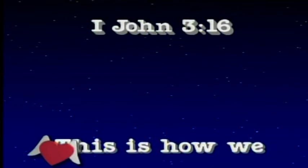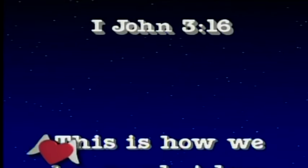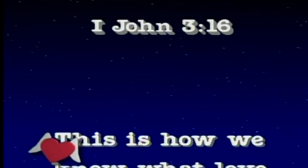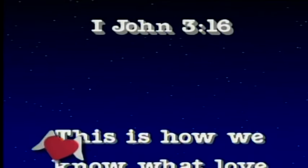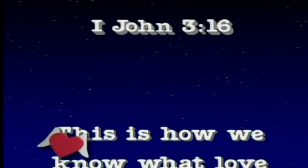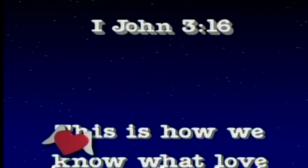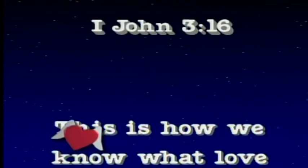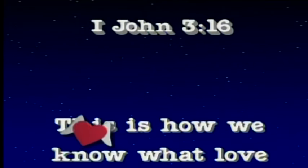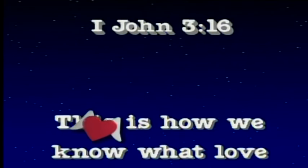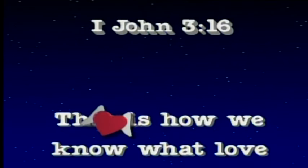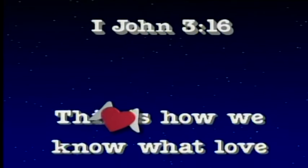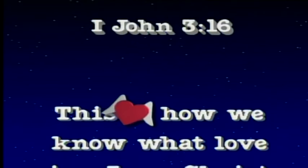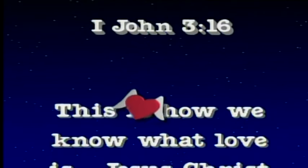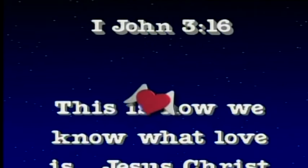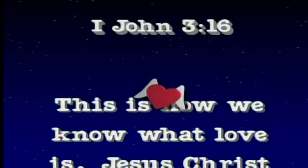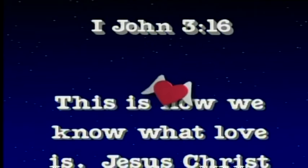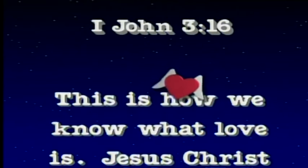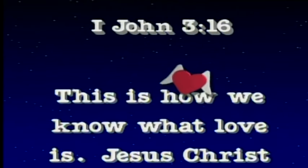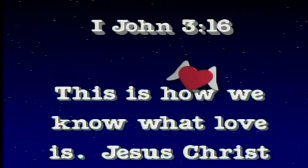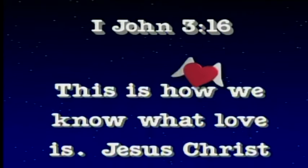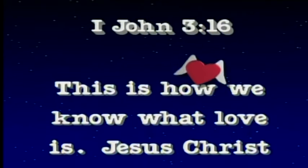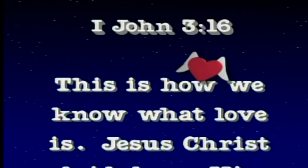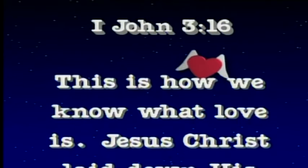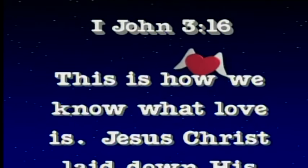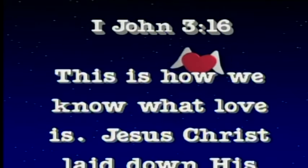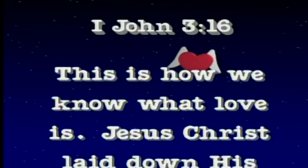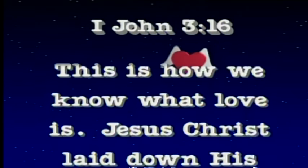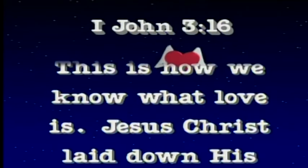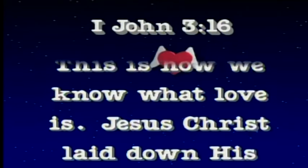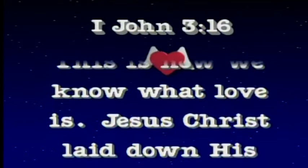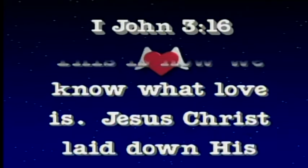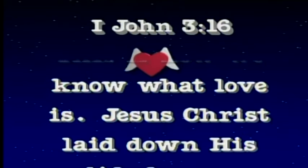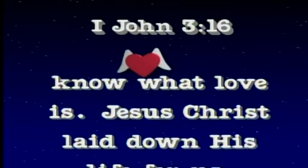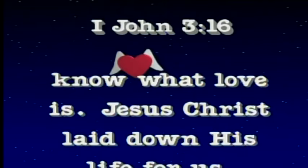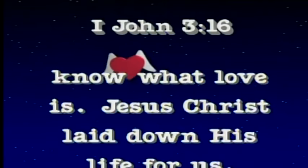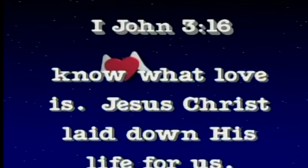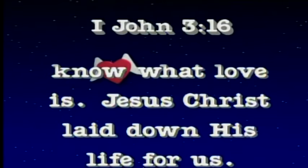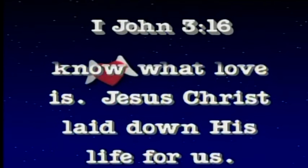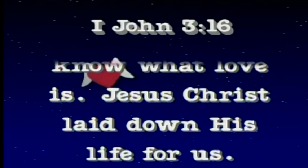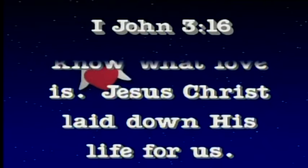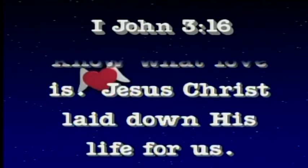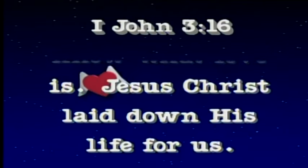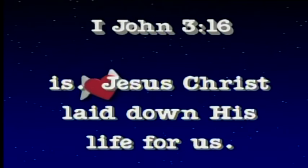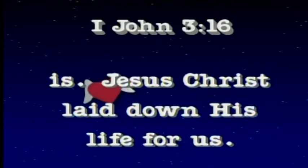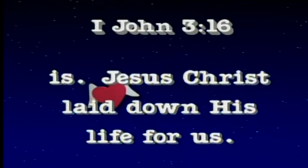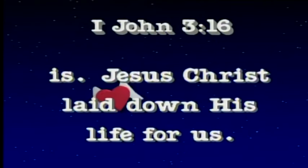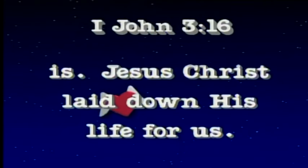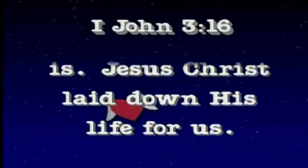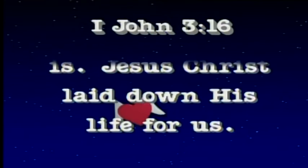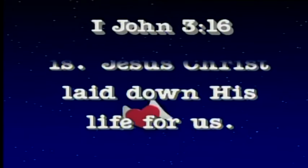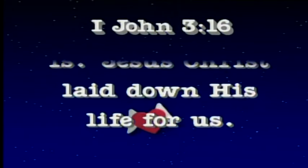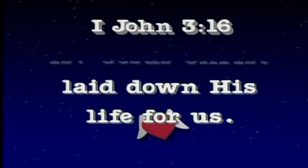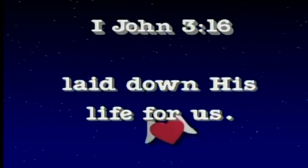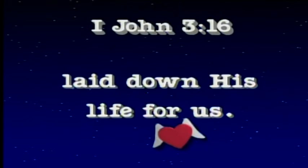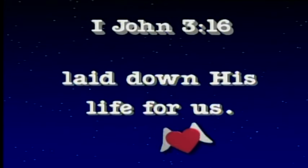versículo 16. En esto conocemos lo que es amor, en que Jesucristo entregó su vida